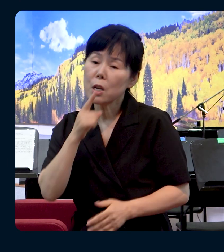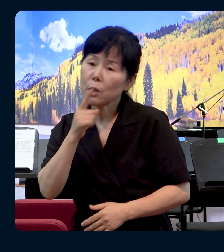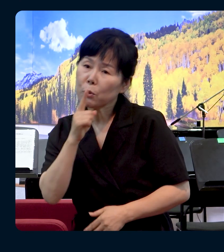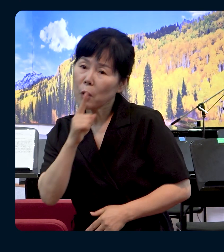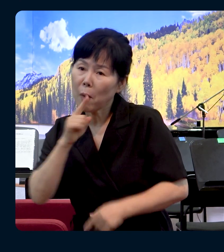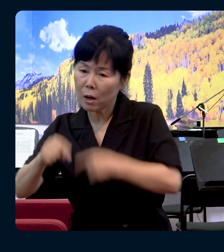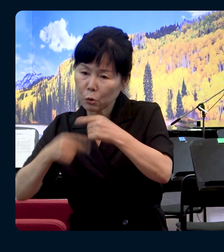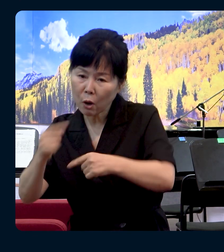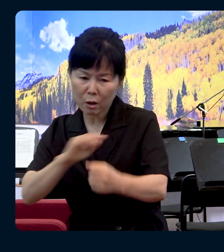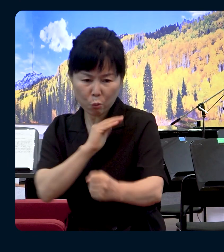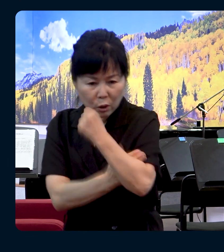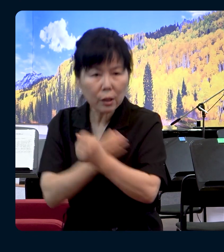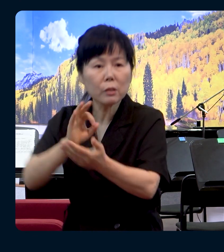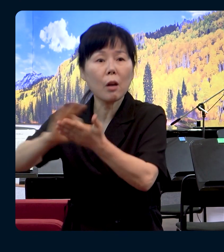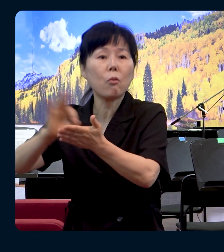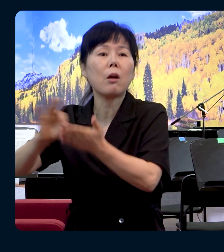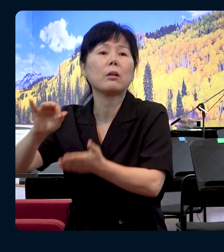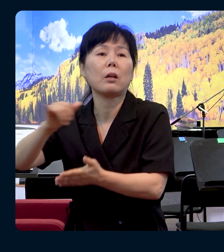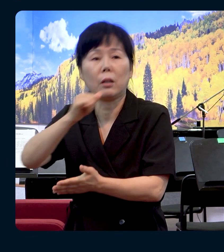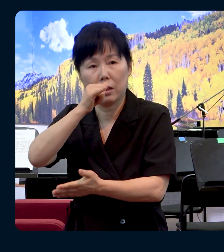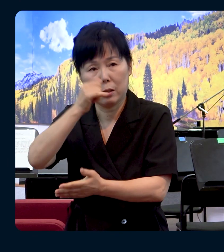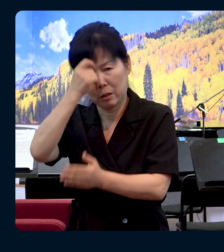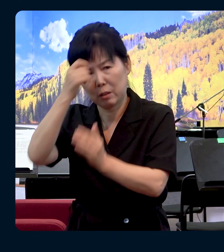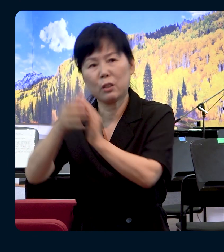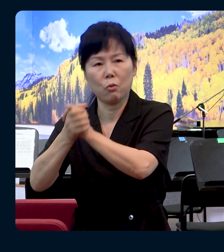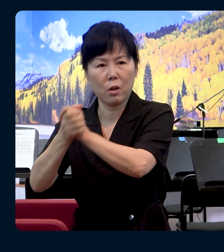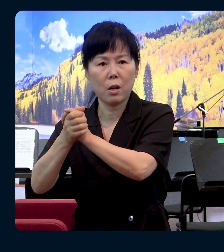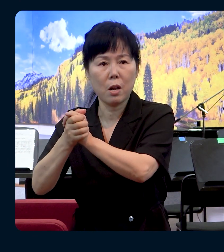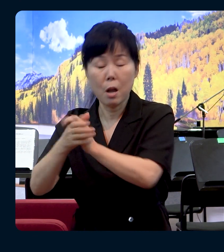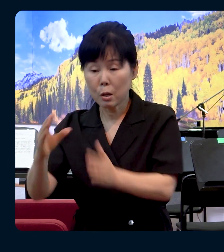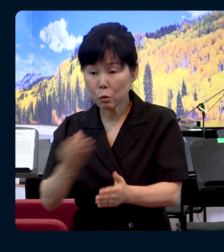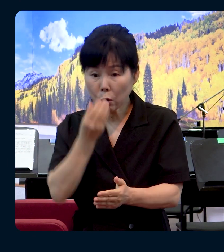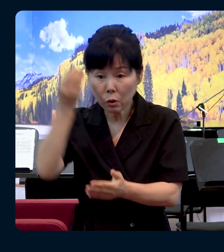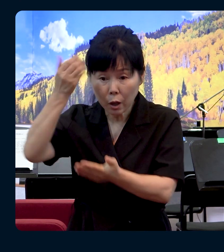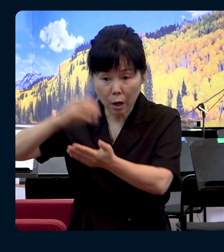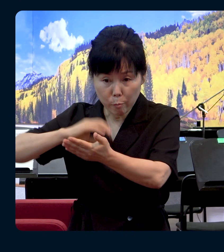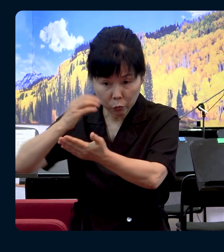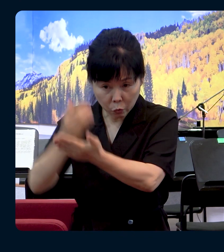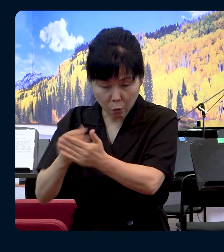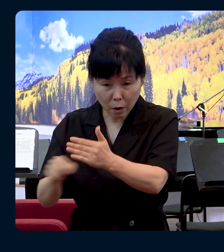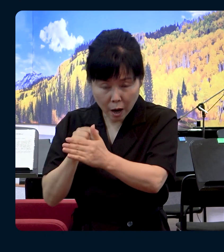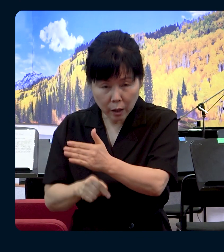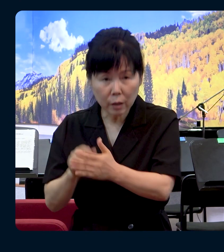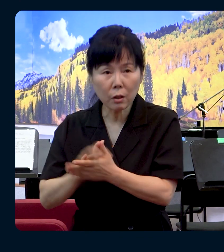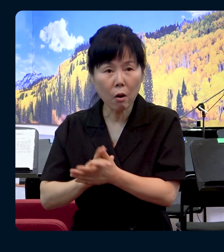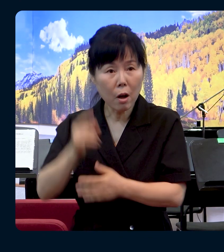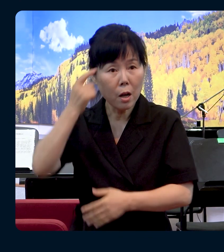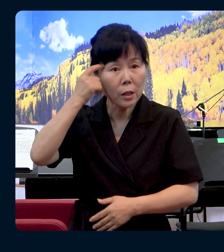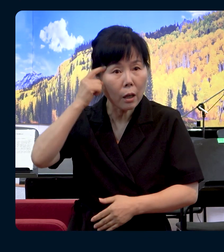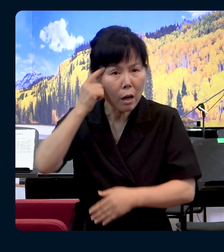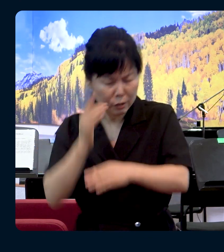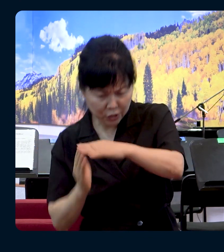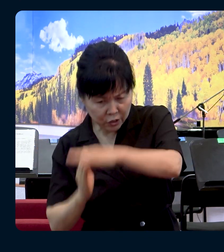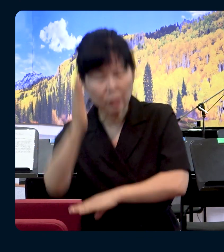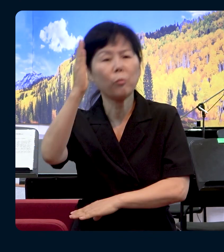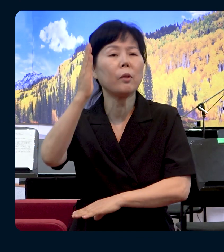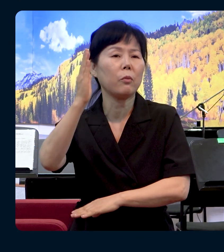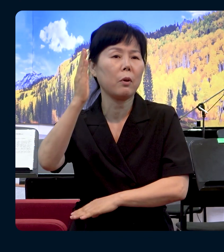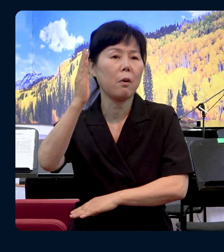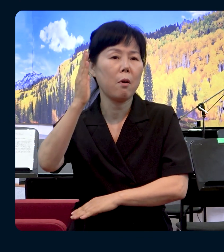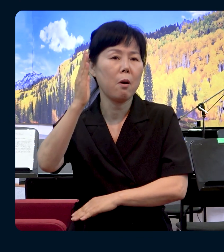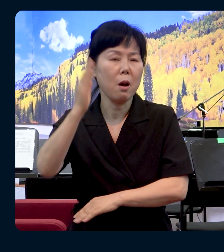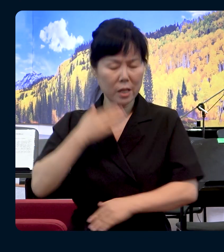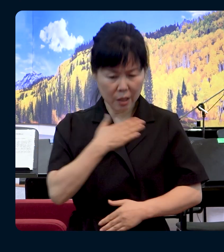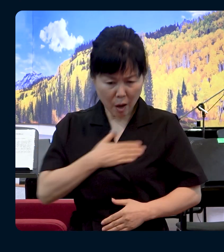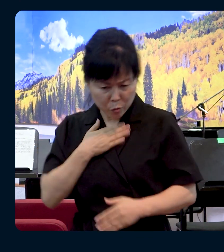거예요. 그러다 보니까 때때로는요 성령의 감동의 가운데서 필요하다면요 생각을 거슬러 올라가야 돼요. 감정을